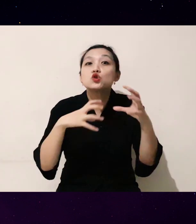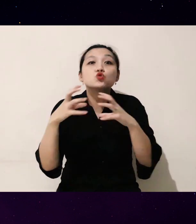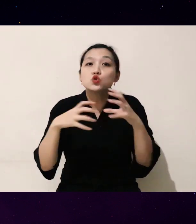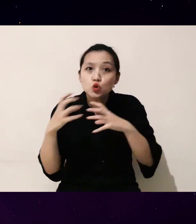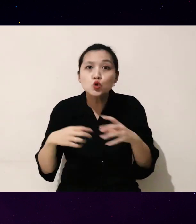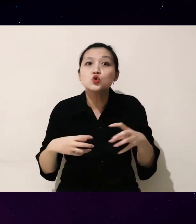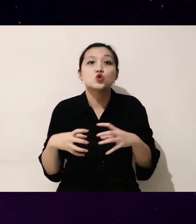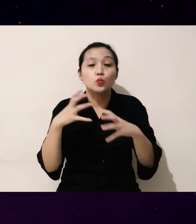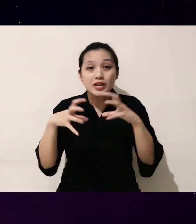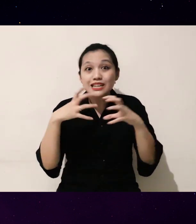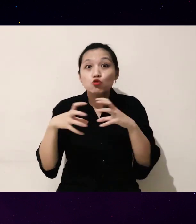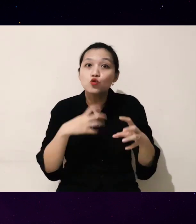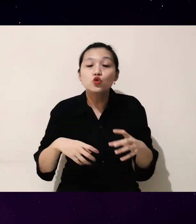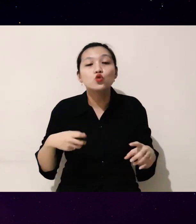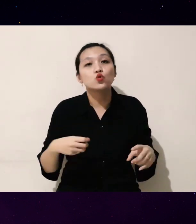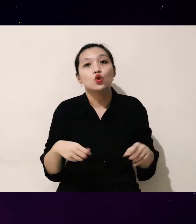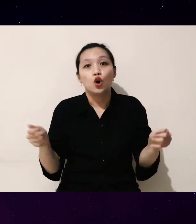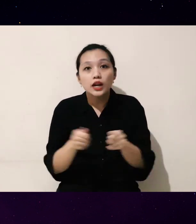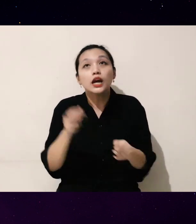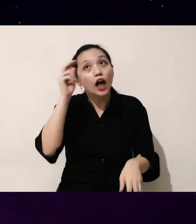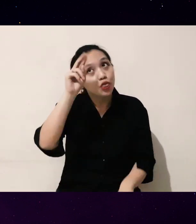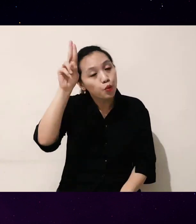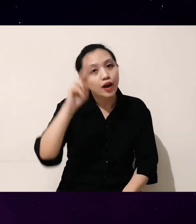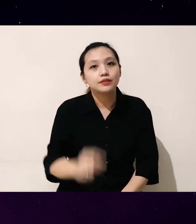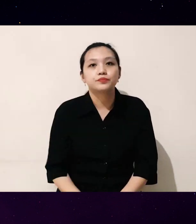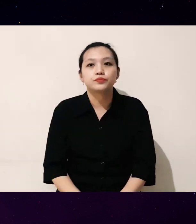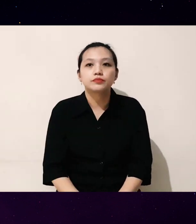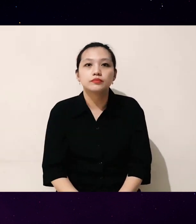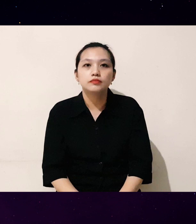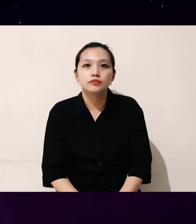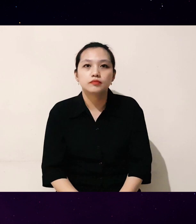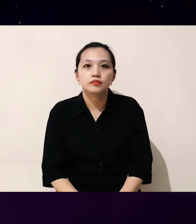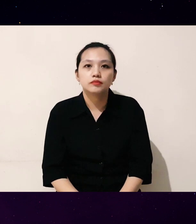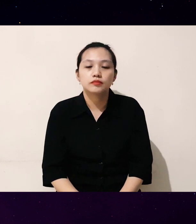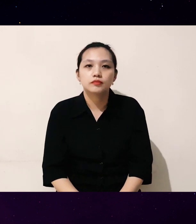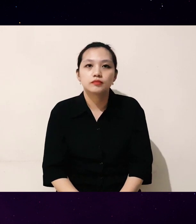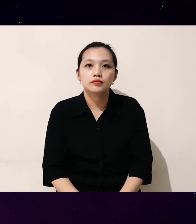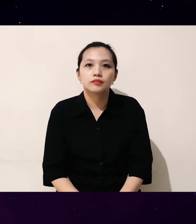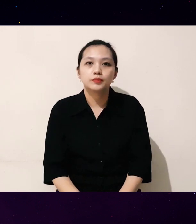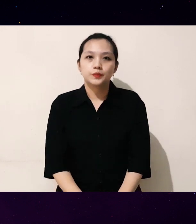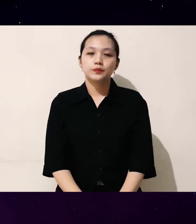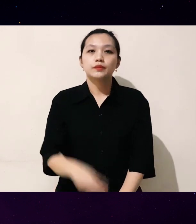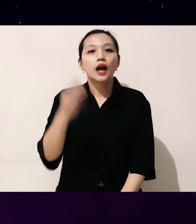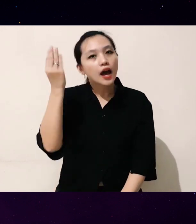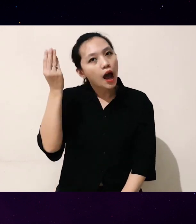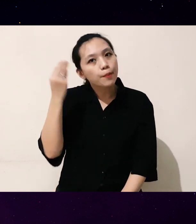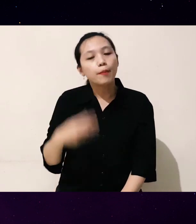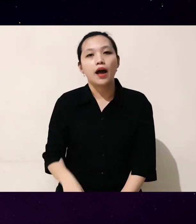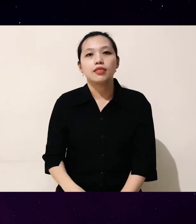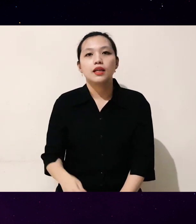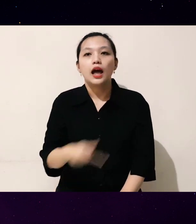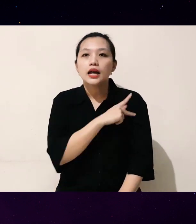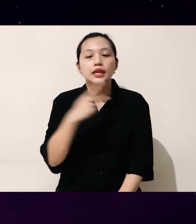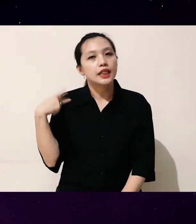ini, dalam kesibukan-kesibukan kita yang sangat berfokus pada diri kita sendiri. Pertanyaannya adalah